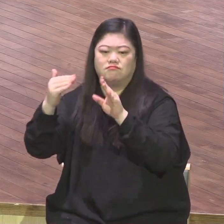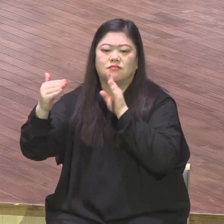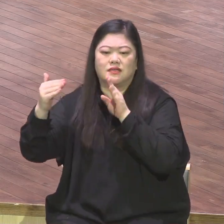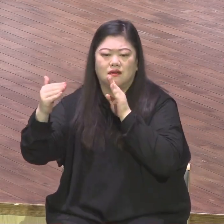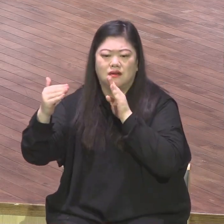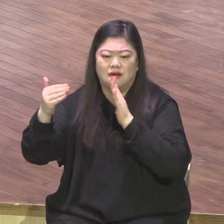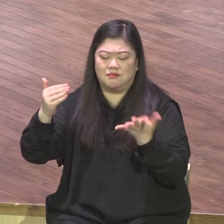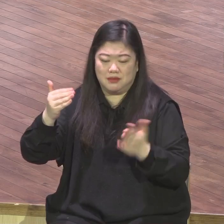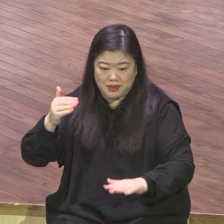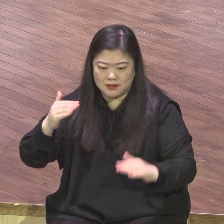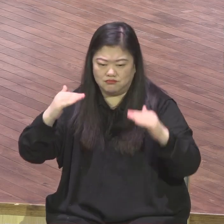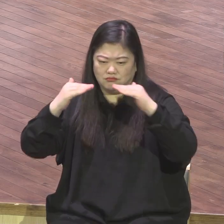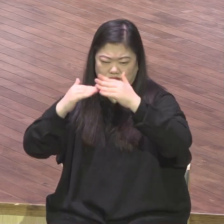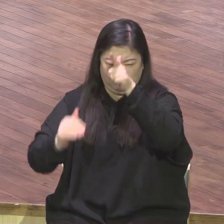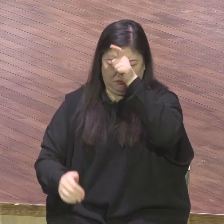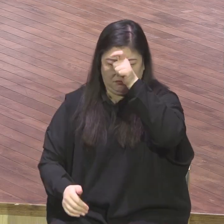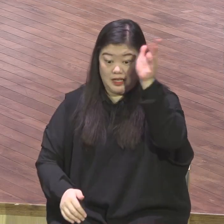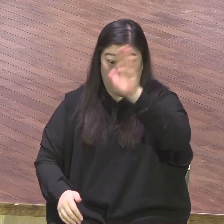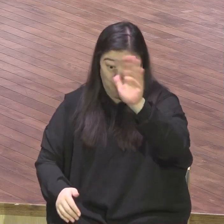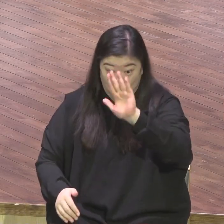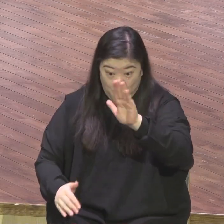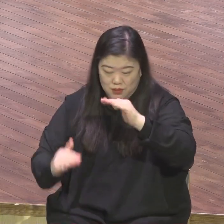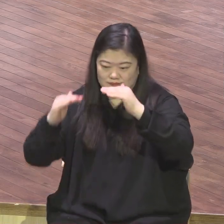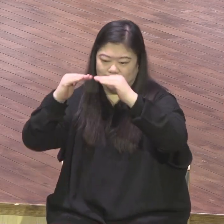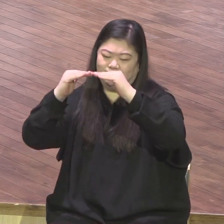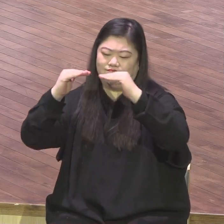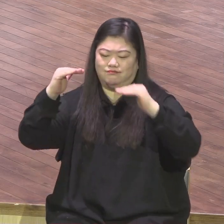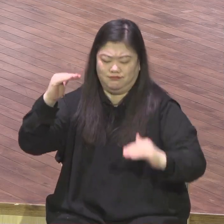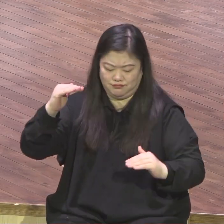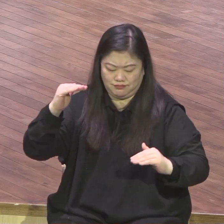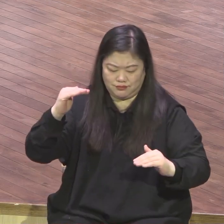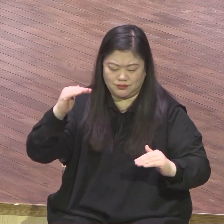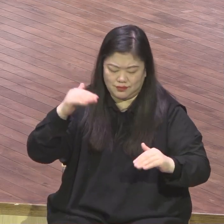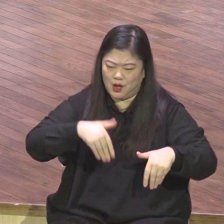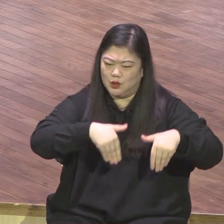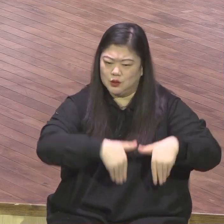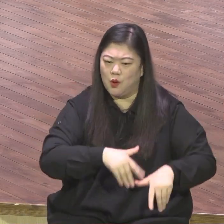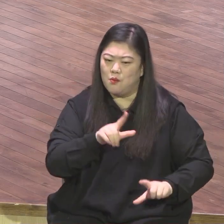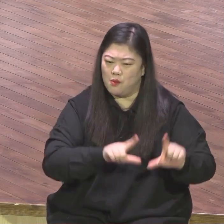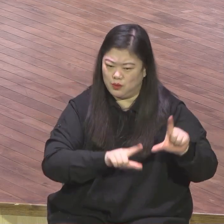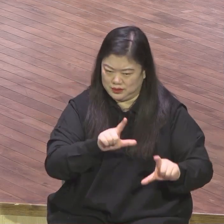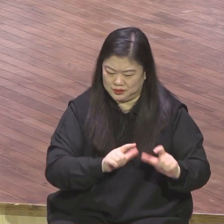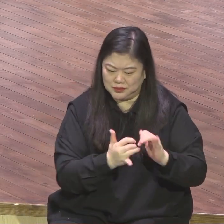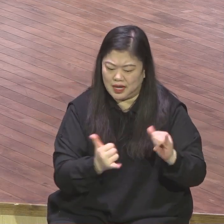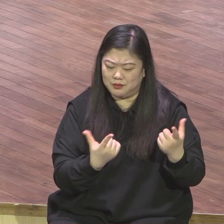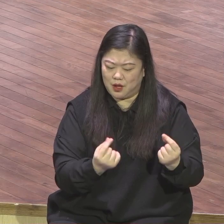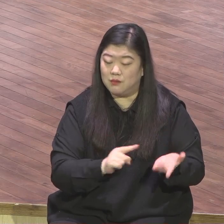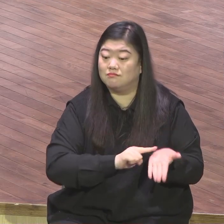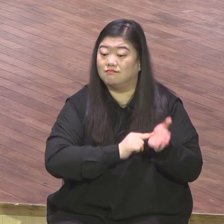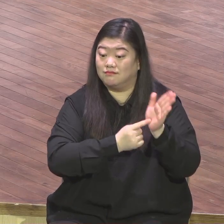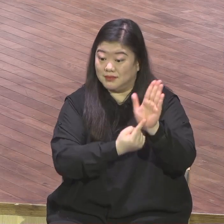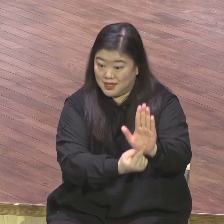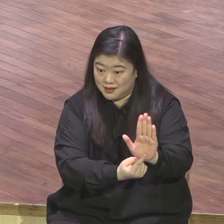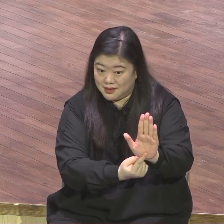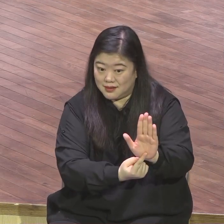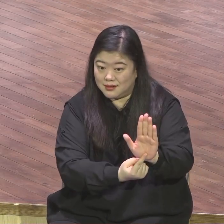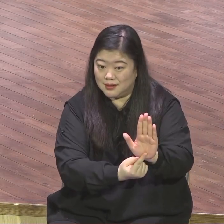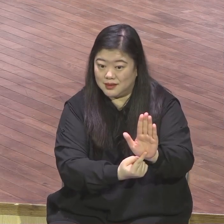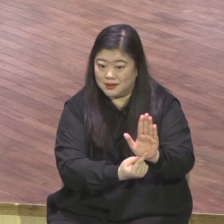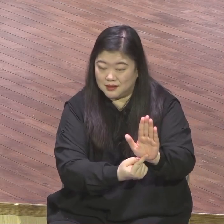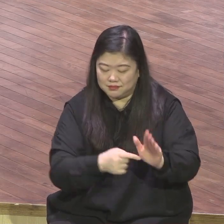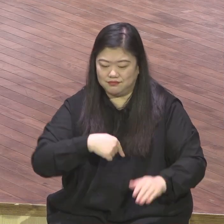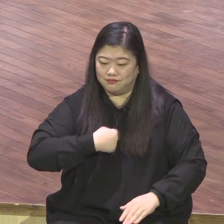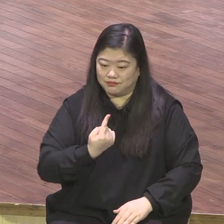것을 여기지 아니하시고 오히려 자기를 비어 종의 형체를 가지사 사람들과 같이 되셨고 사람의 모양으로 나타나서